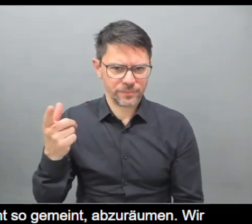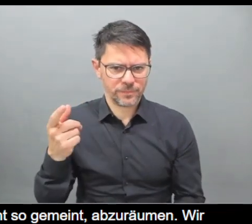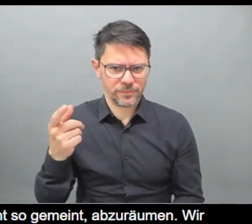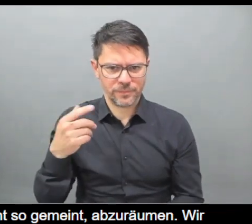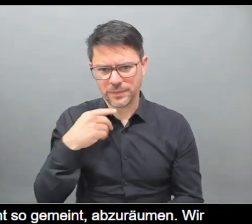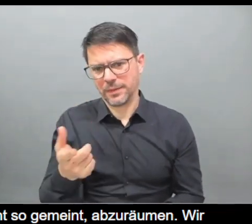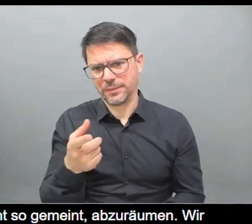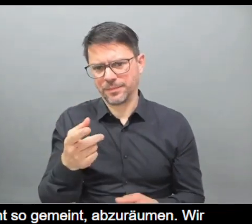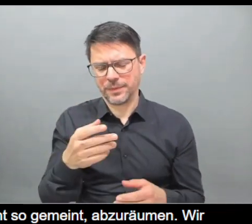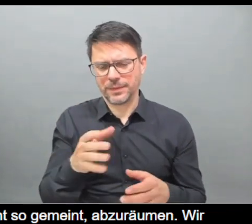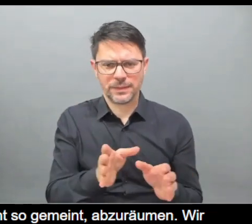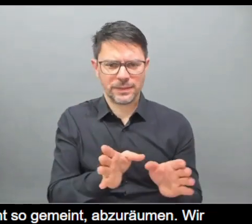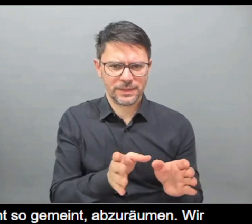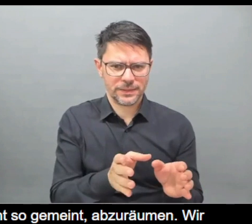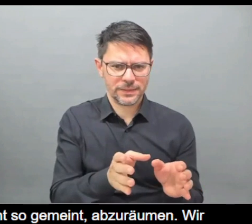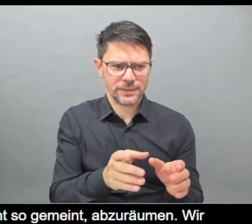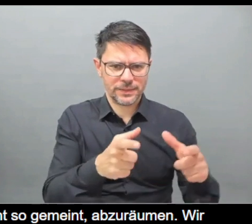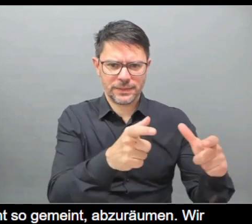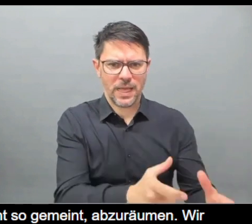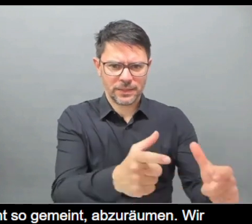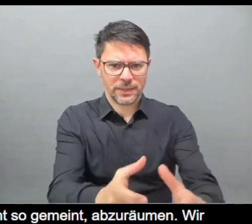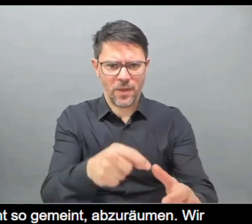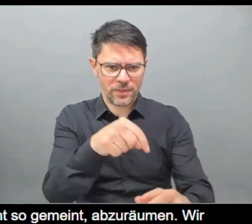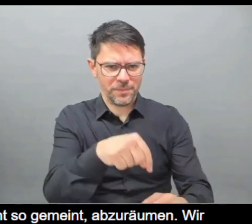wer ist denn für Sie da der wertvollste Gast?